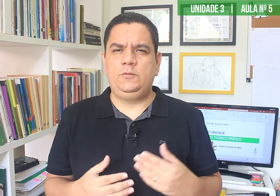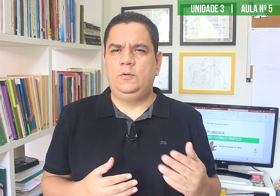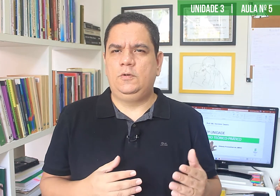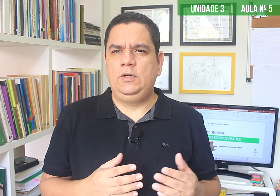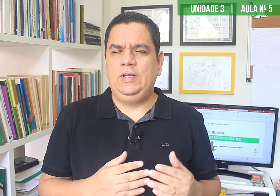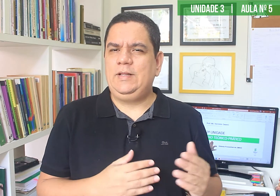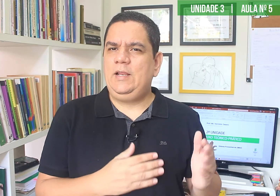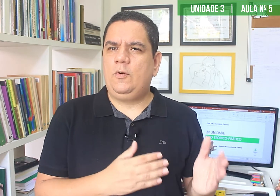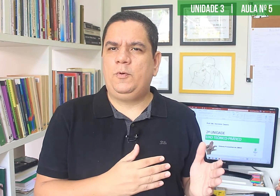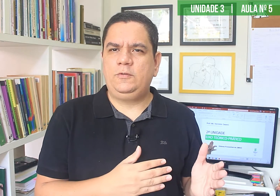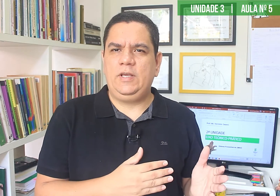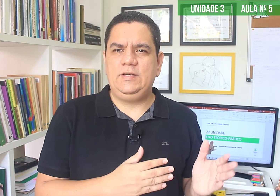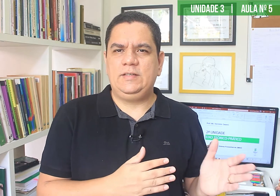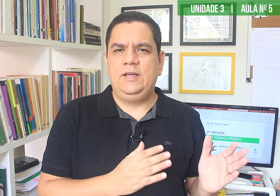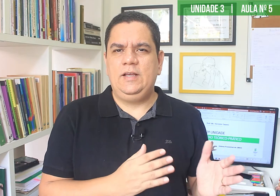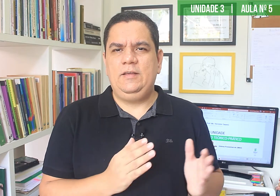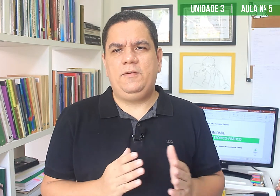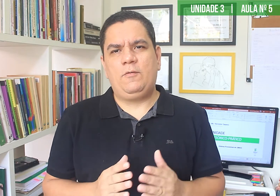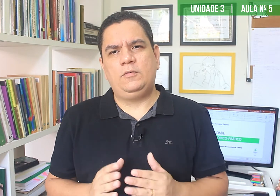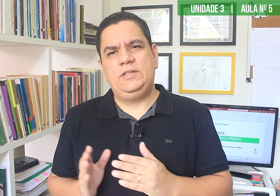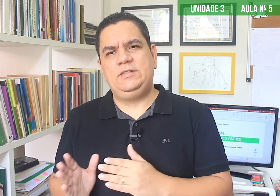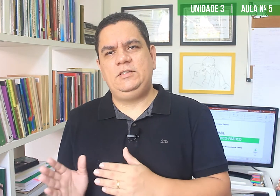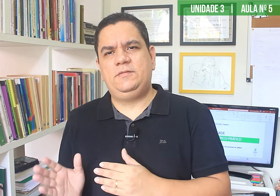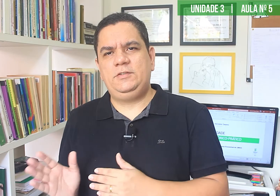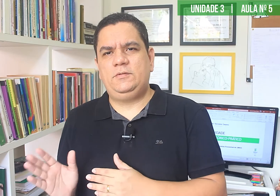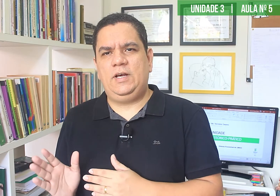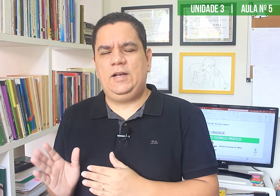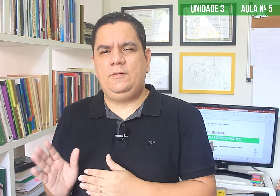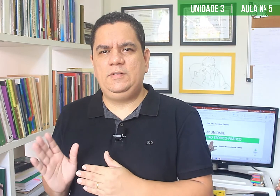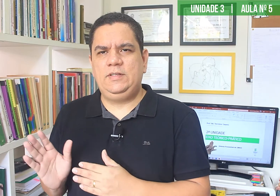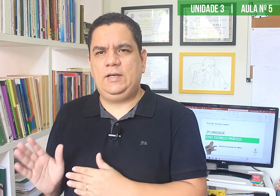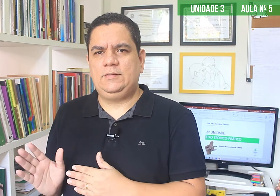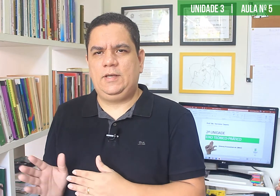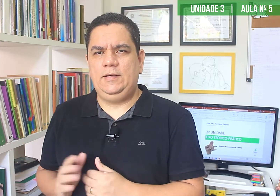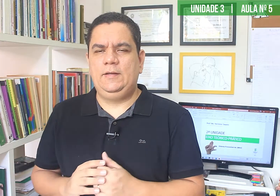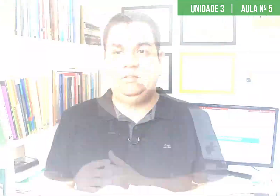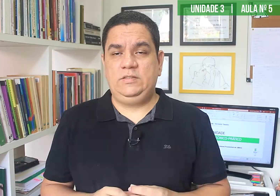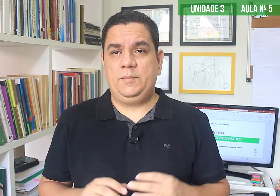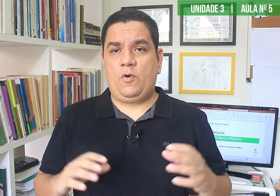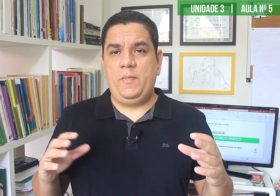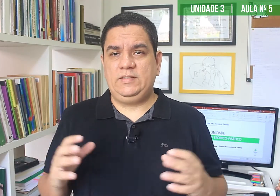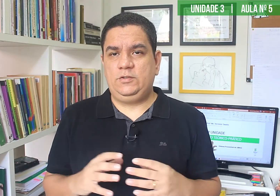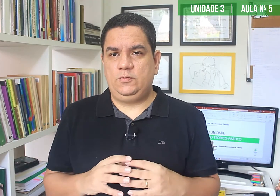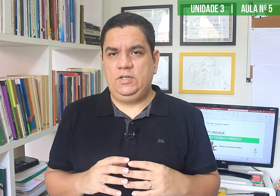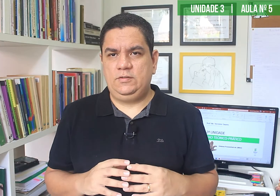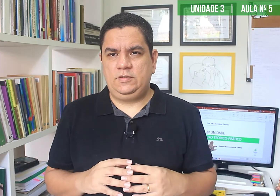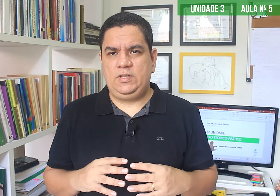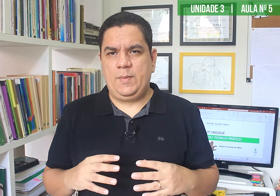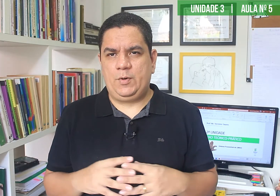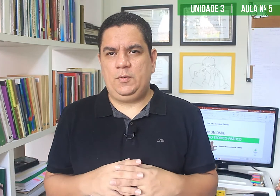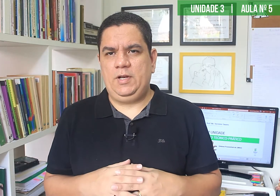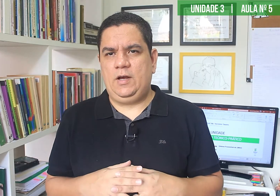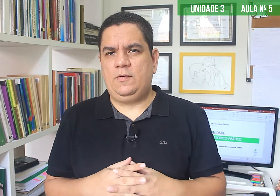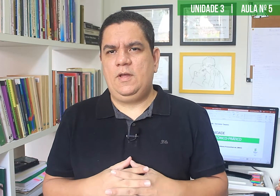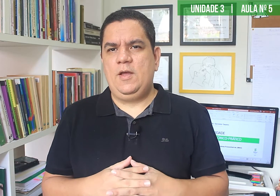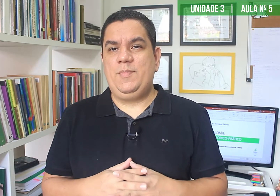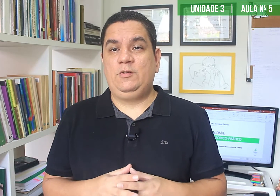estudou na língua portuguesa e ver qual desses a gente vai estudar na língua de sinais, ok? A gente sempre começa estudando o sistema pronominal pelos